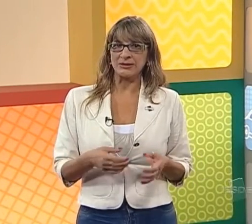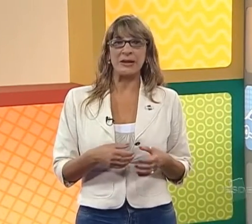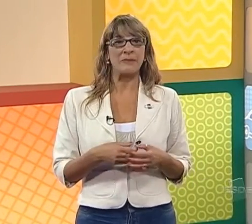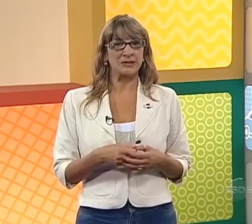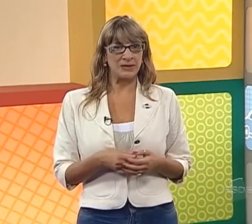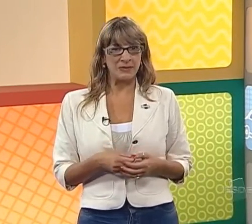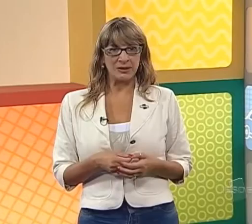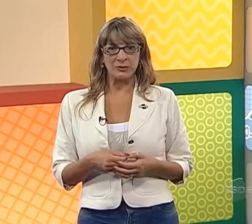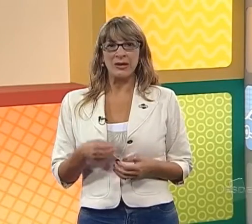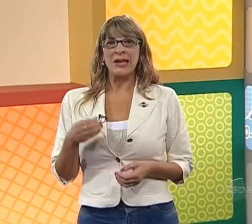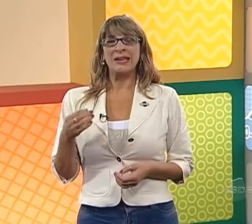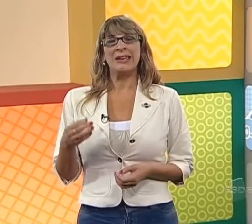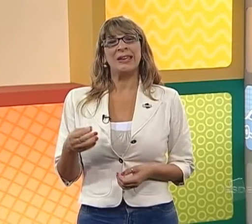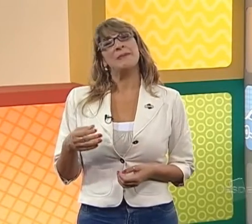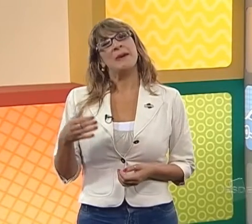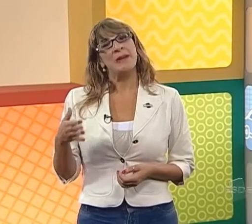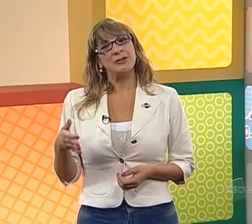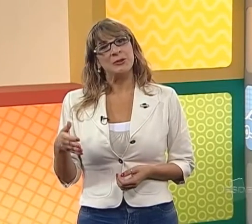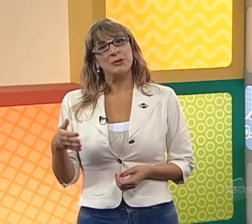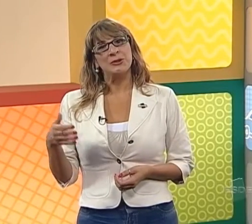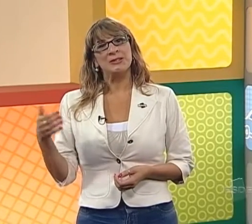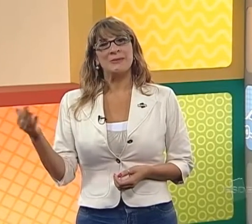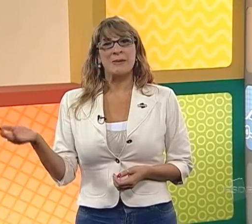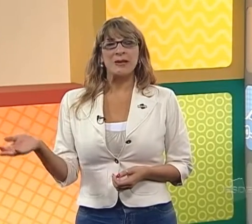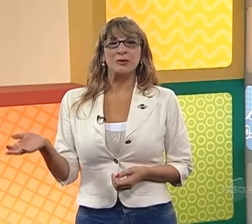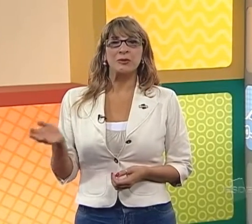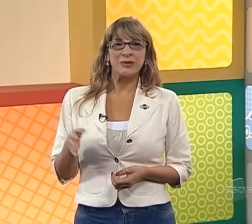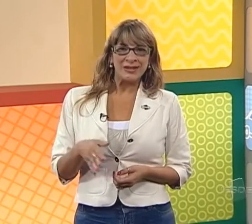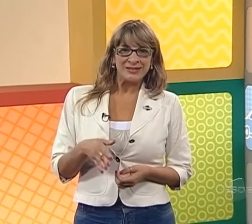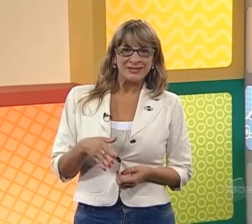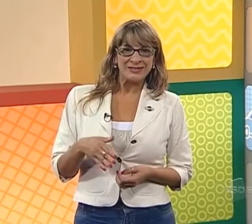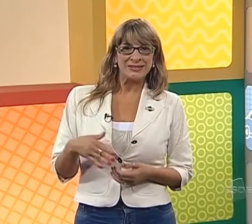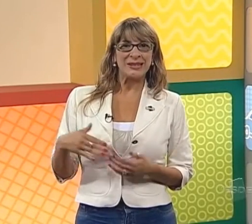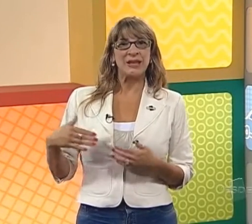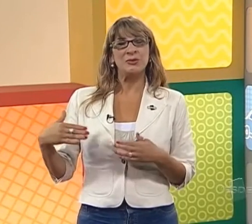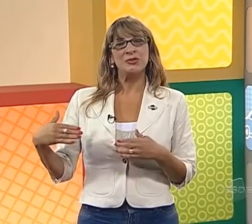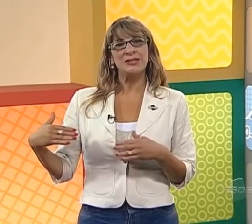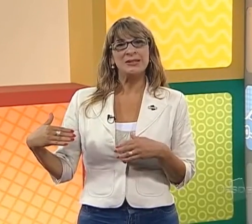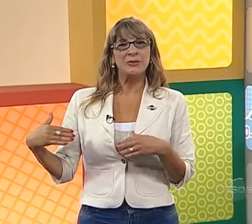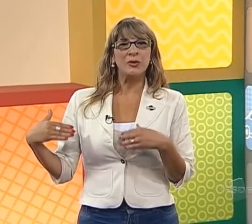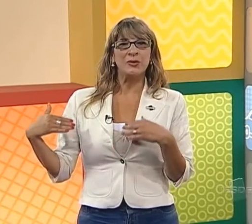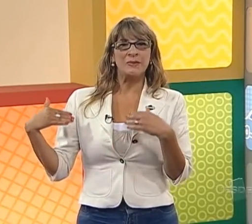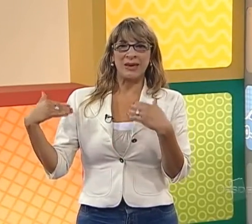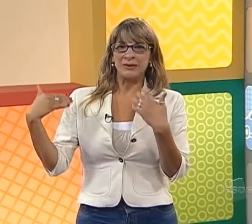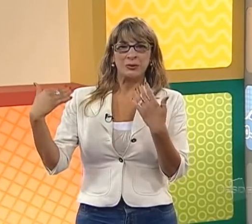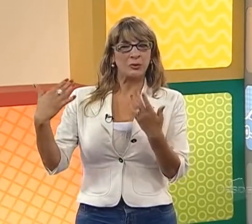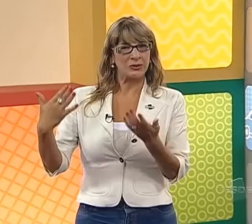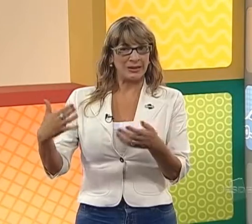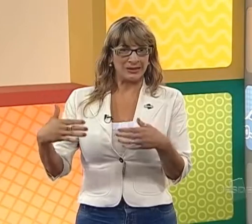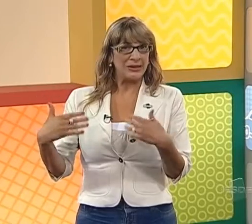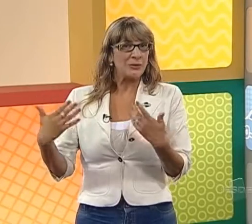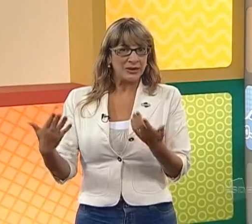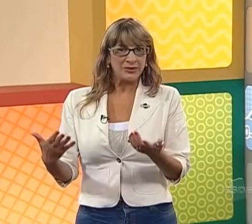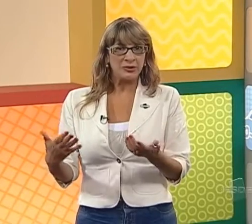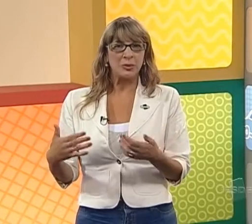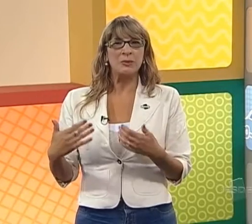têm percebido que bebês surdos e bebês ouvintes têm um desenvolvimento linguístico